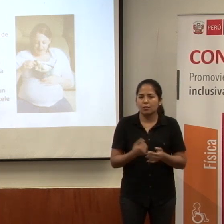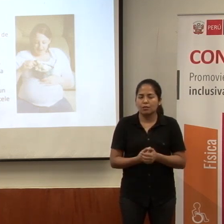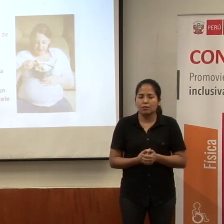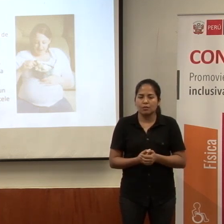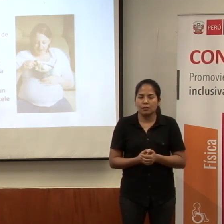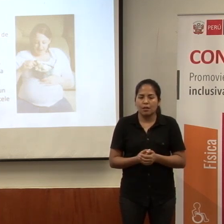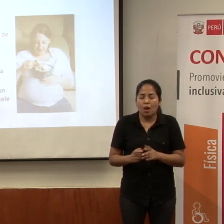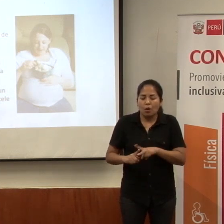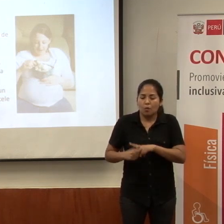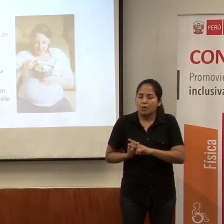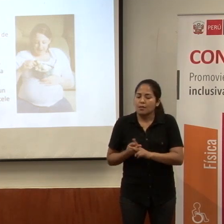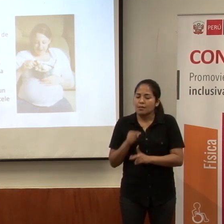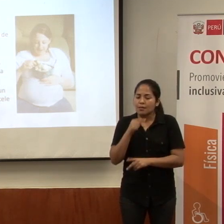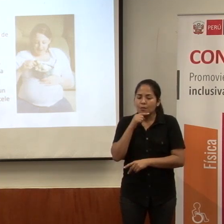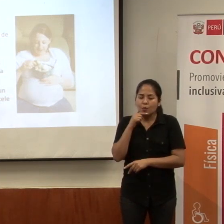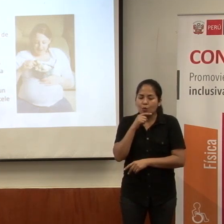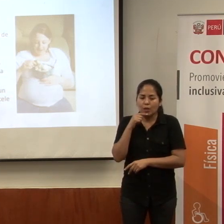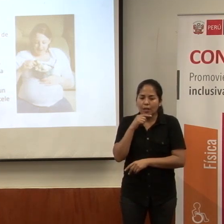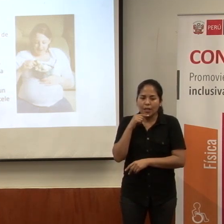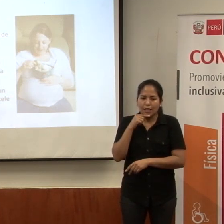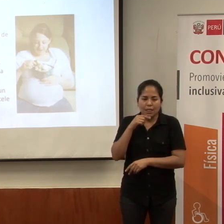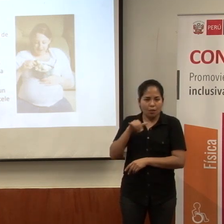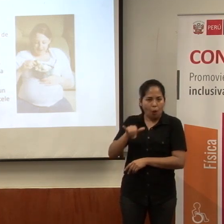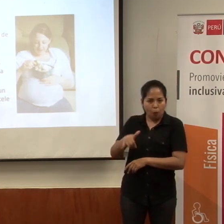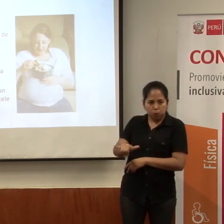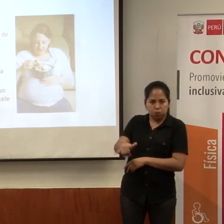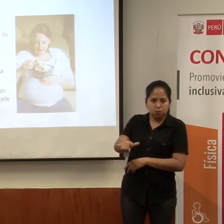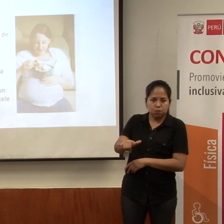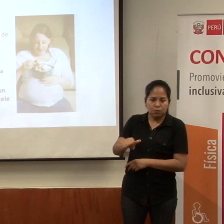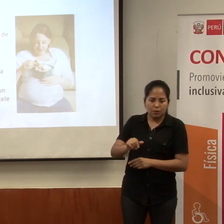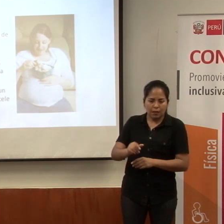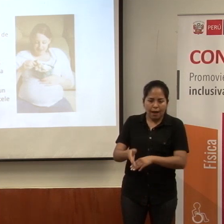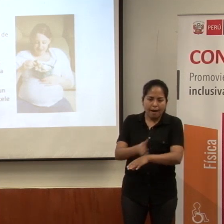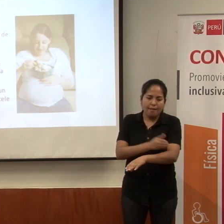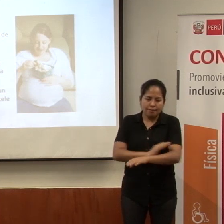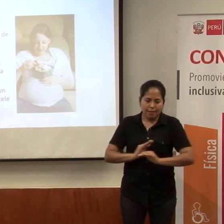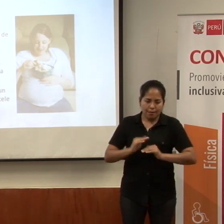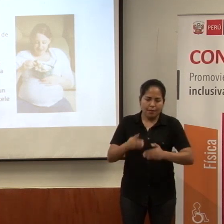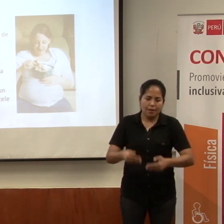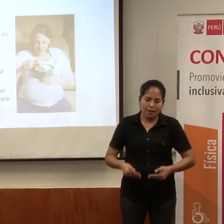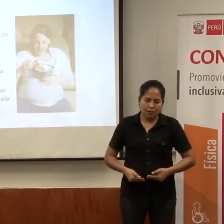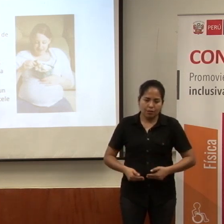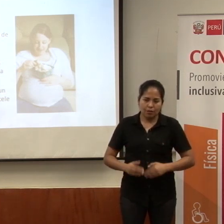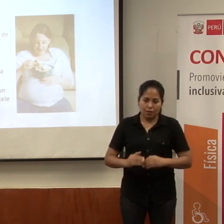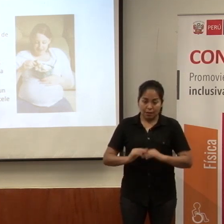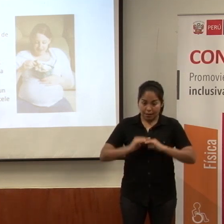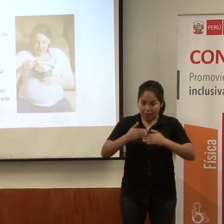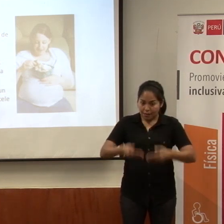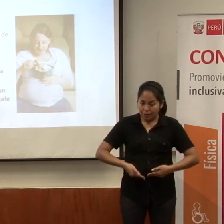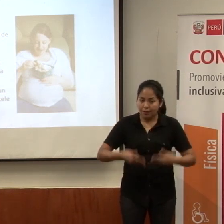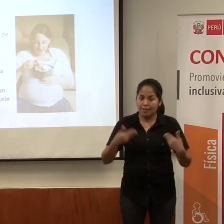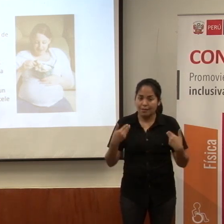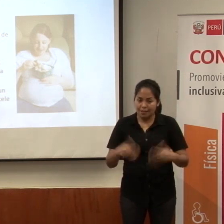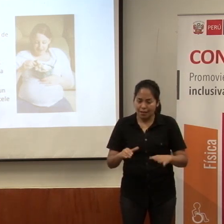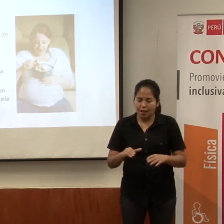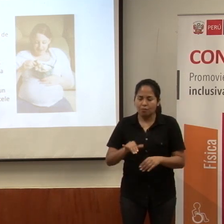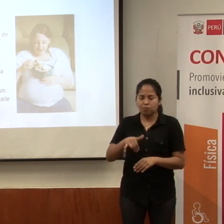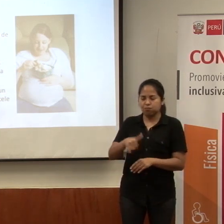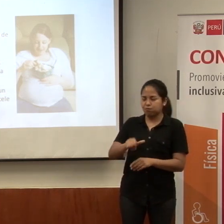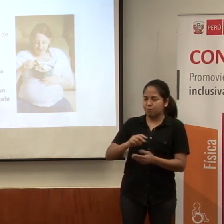ocurren en mujeres que son previamente obesas en el embarazo y que son obesas durante el embarazo. O sea, y la